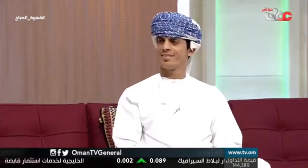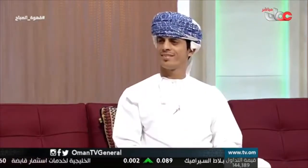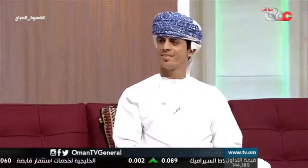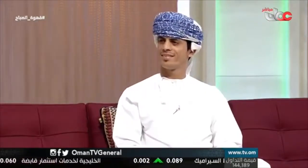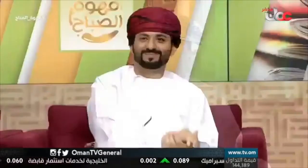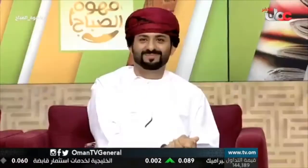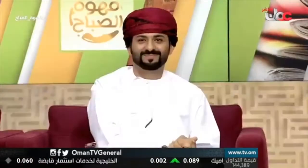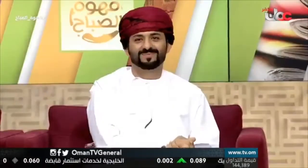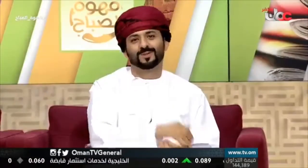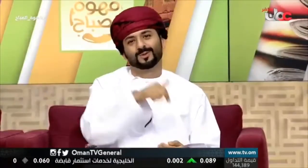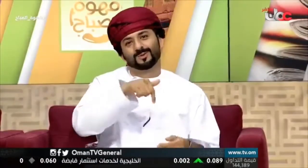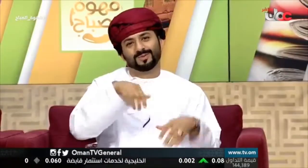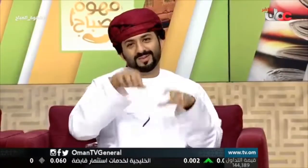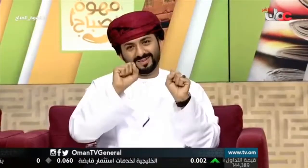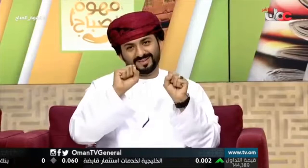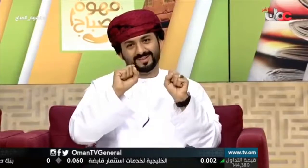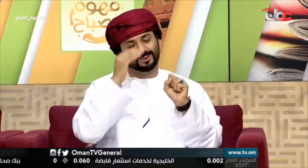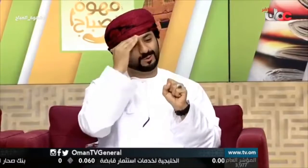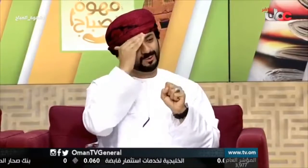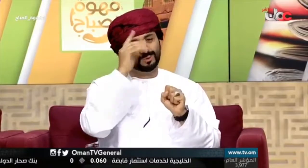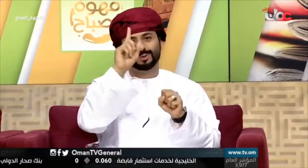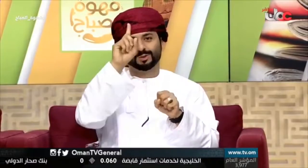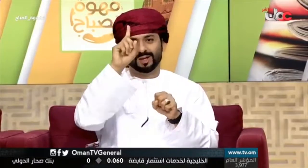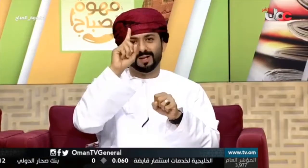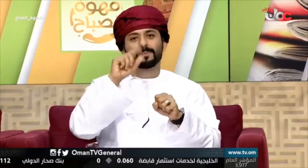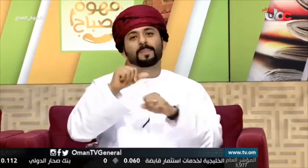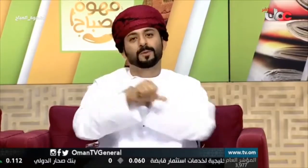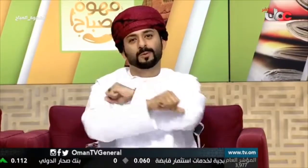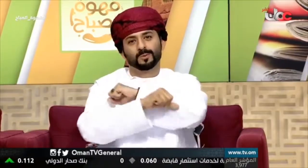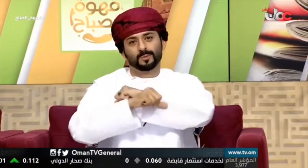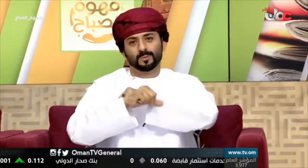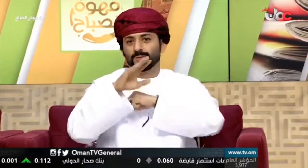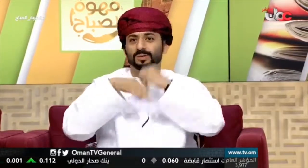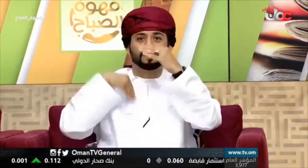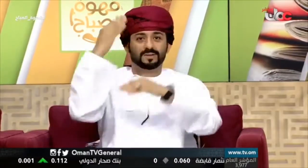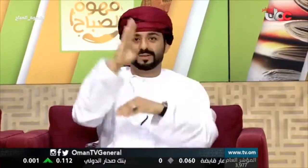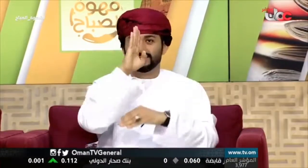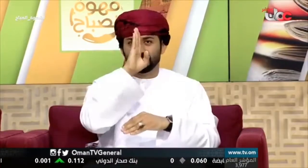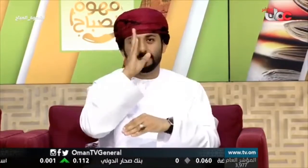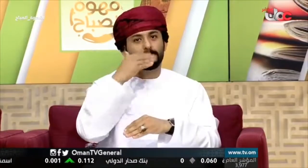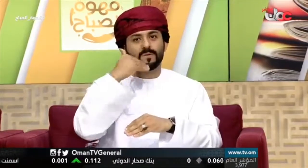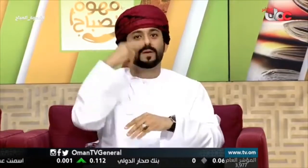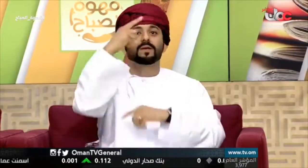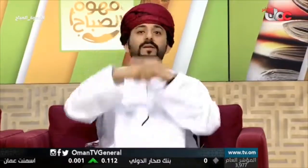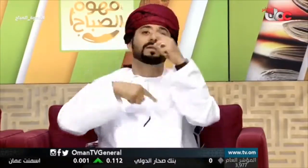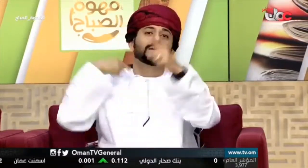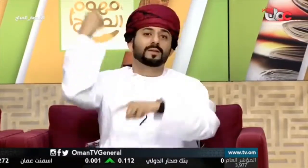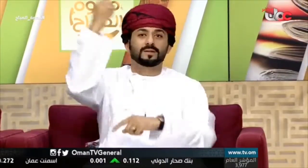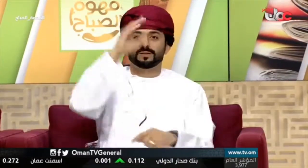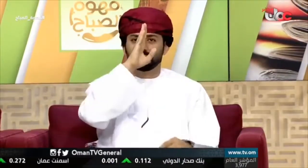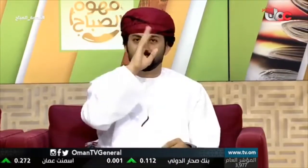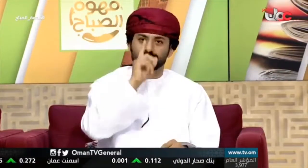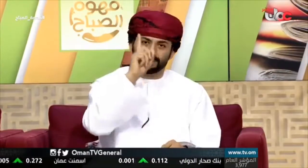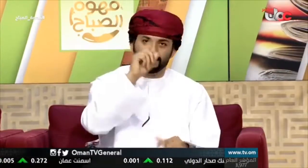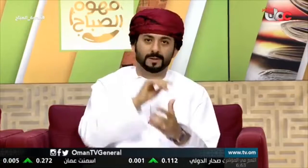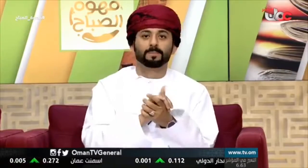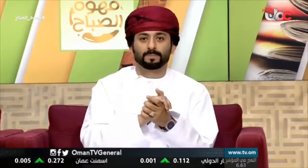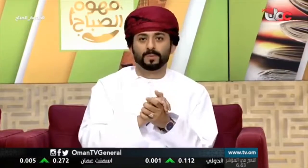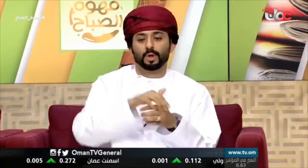يعطيك العافية. انتهت فقرتنا اليوم، نشكر الأخ عرب، إن شاء الله الأسبوع القادم الاثنين ما بنكون موجودين، راح نكون في الاثنين اللي